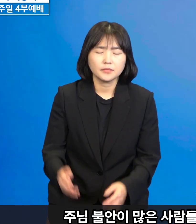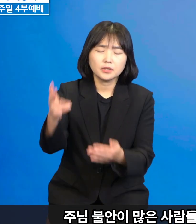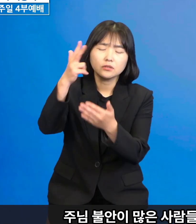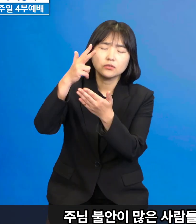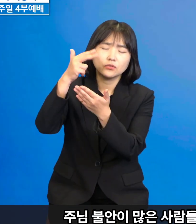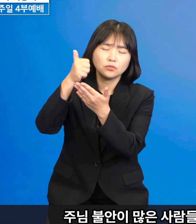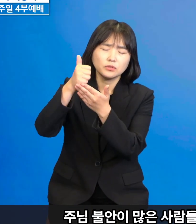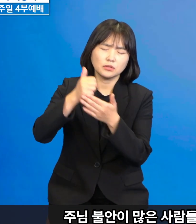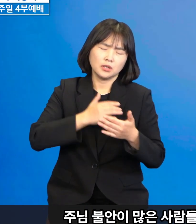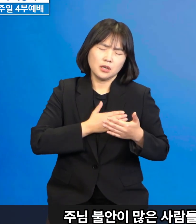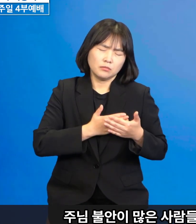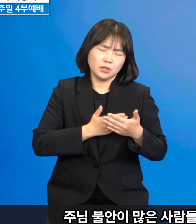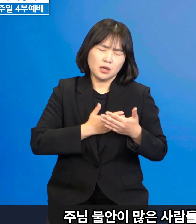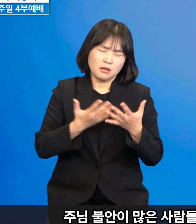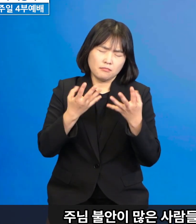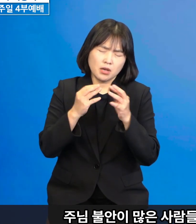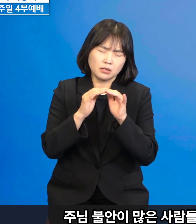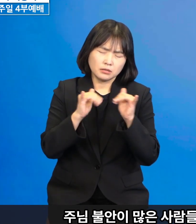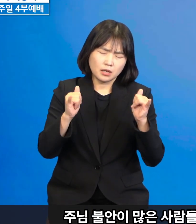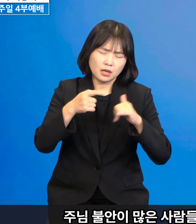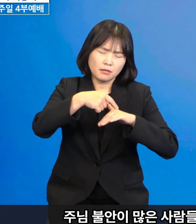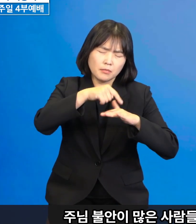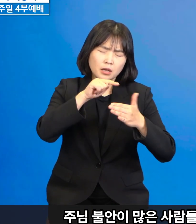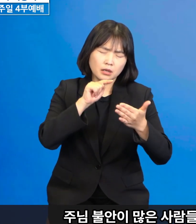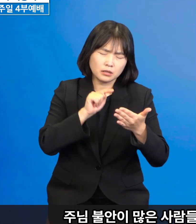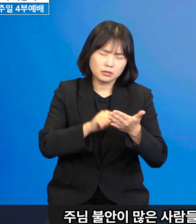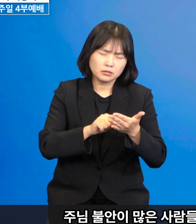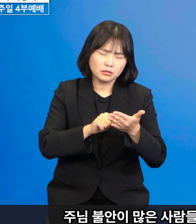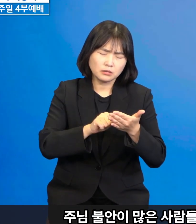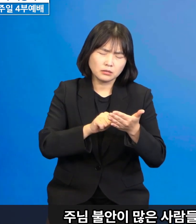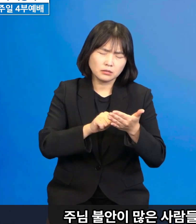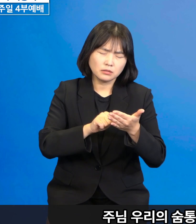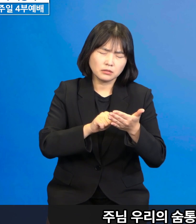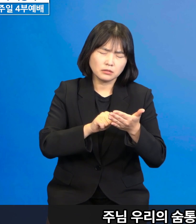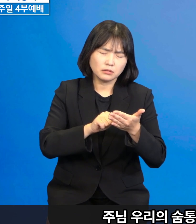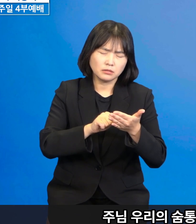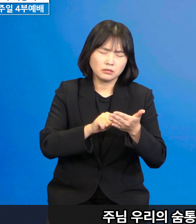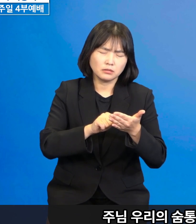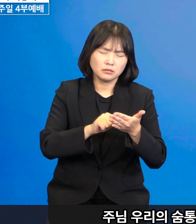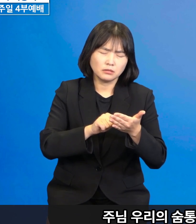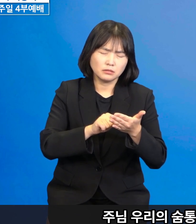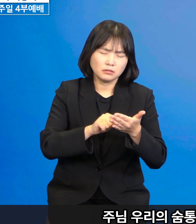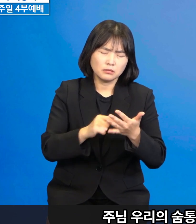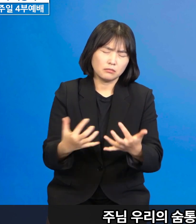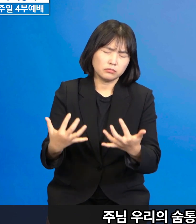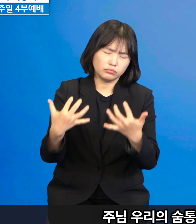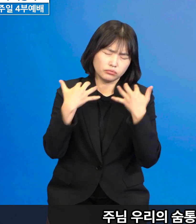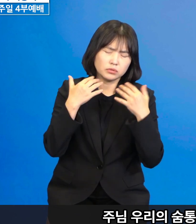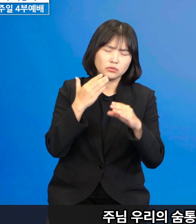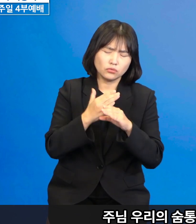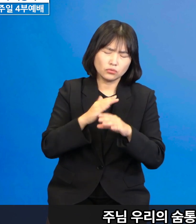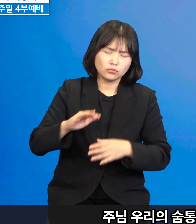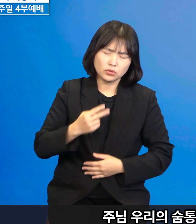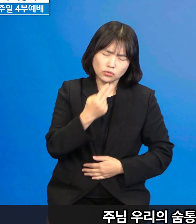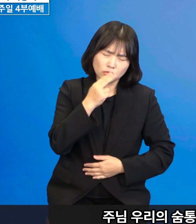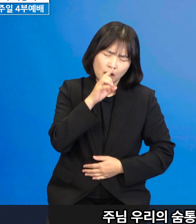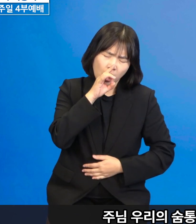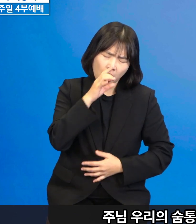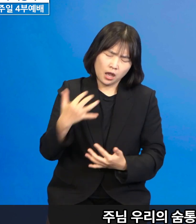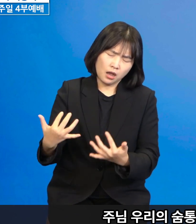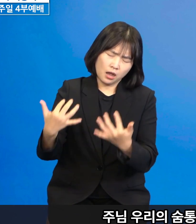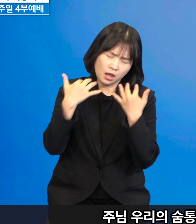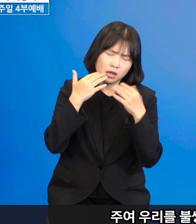주님, 불안이 많은 사람들의 마음을 사로잡고 있습니다. 주님, 우리의 숨통을 조여오고